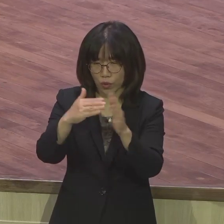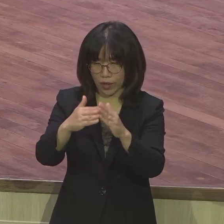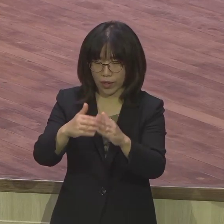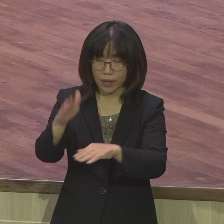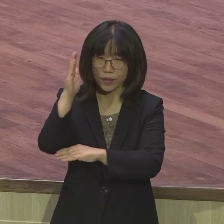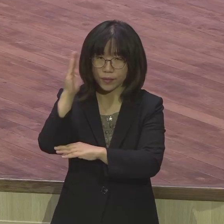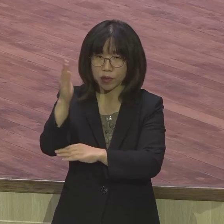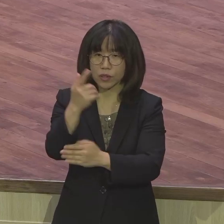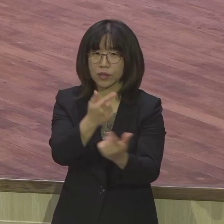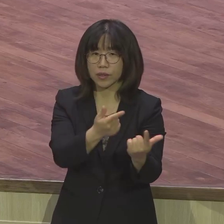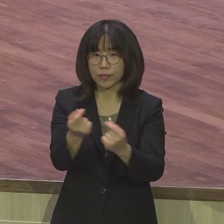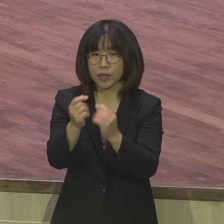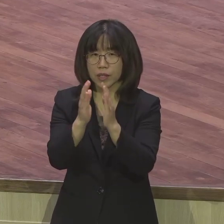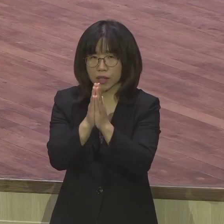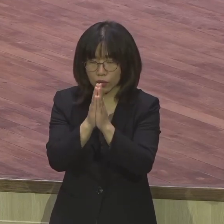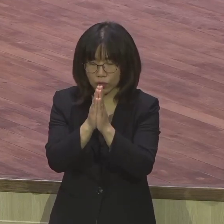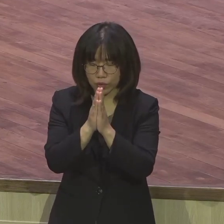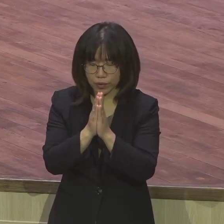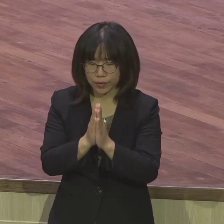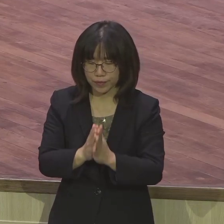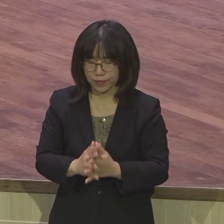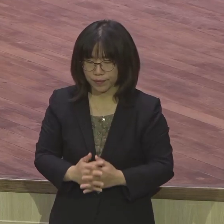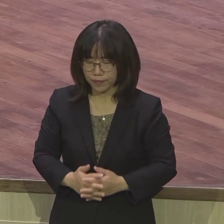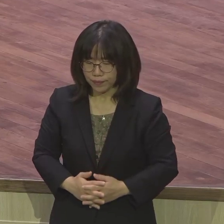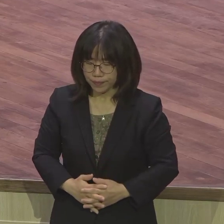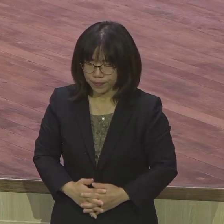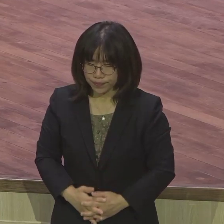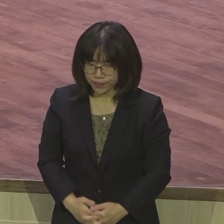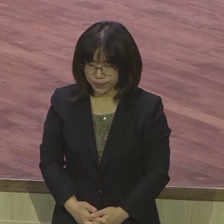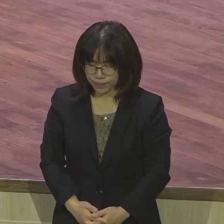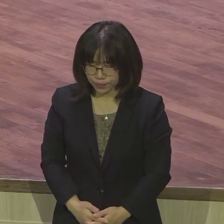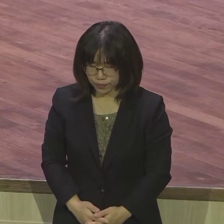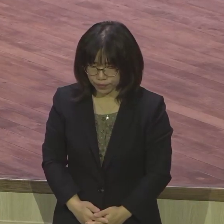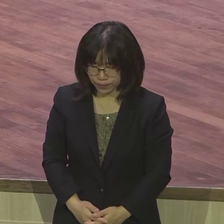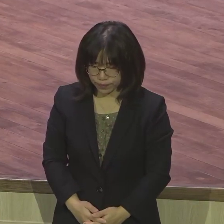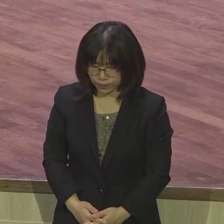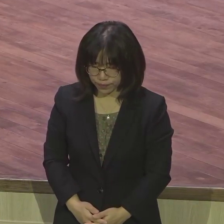기도하도록 하겠습니다. 기도하겠습니다. 하나님 감사합니다. 엘리야의 한계는 영적